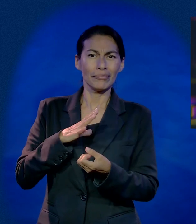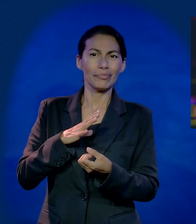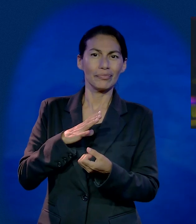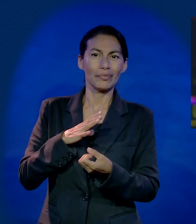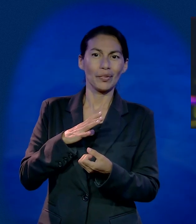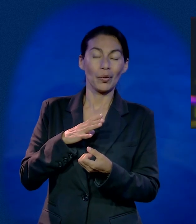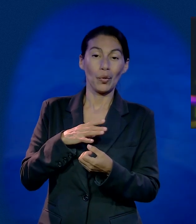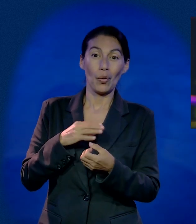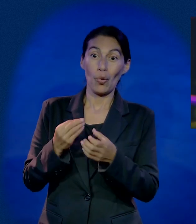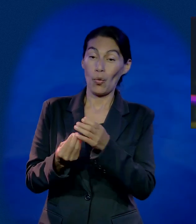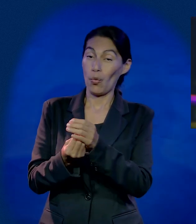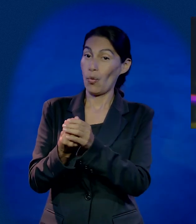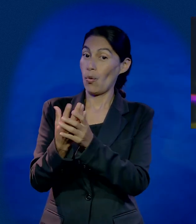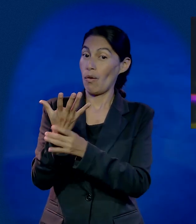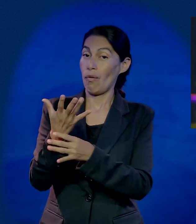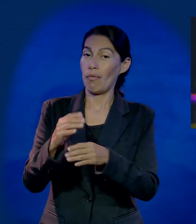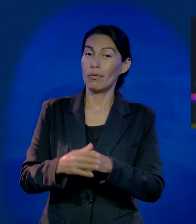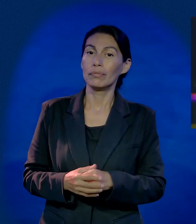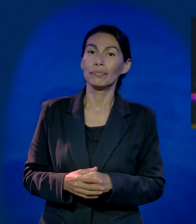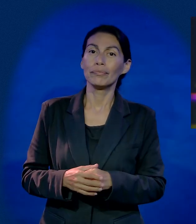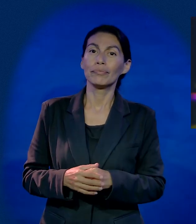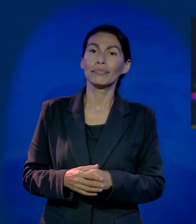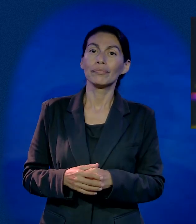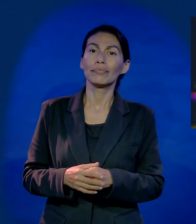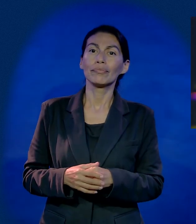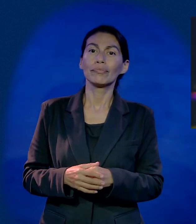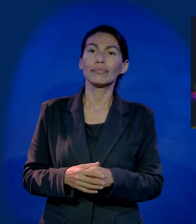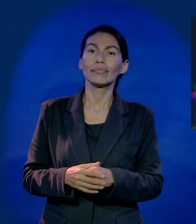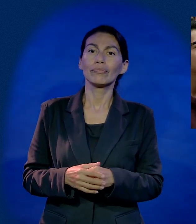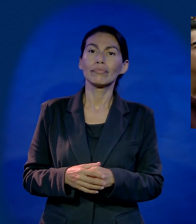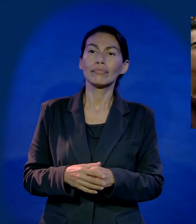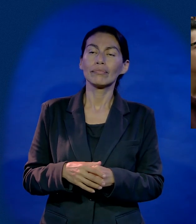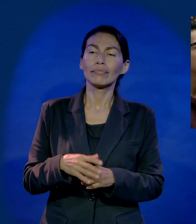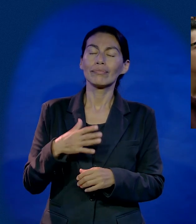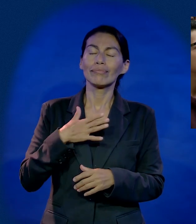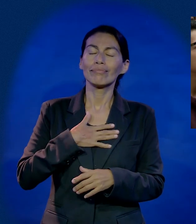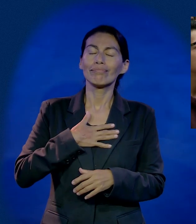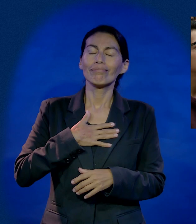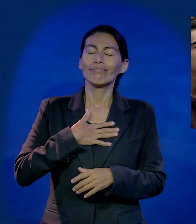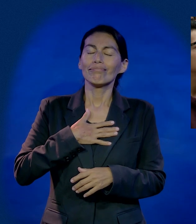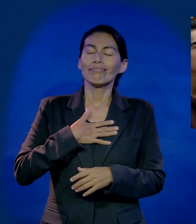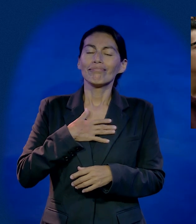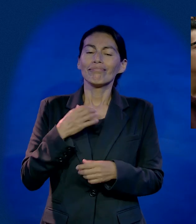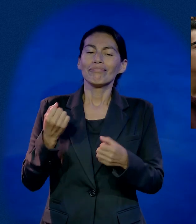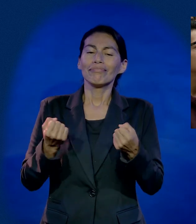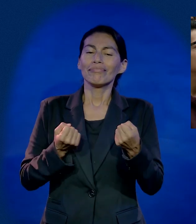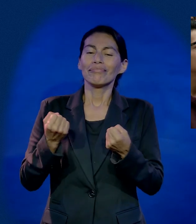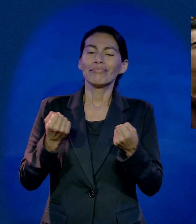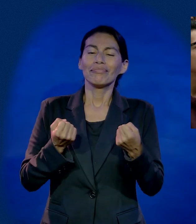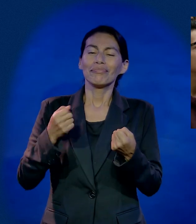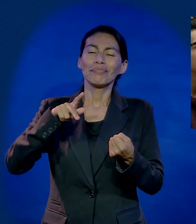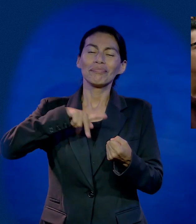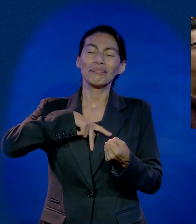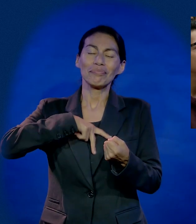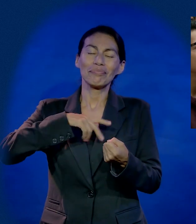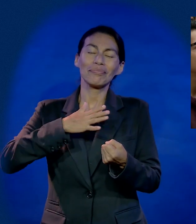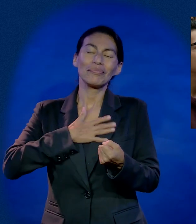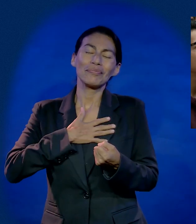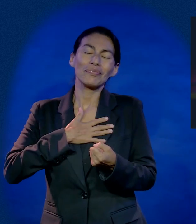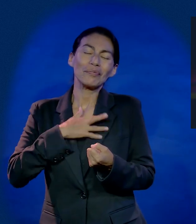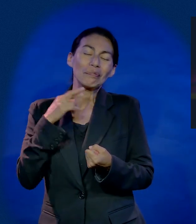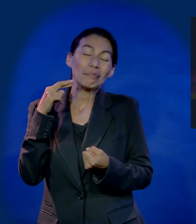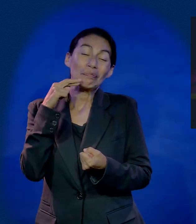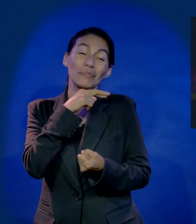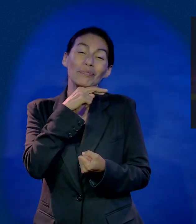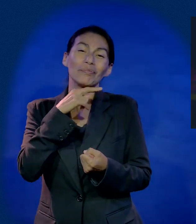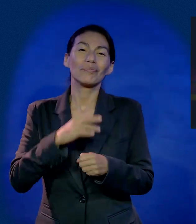tiene carro y es último modelo. Y tú te subes y dices, pronto serás mío, chiquito,